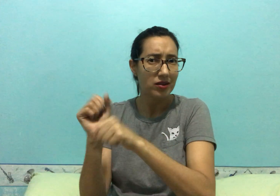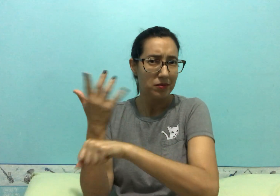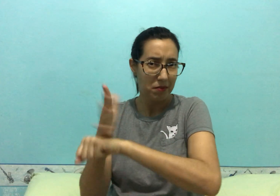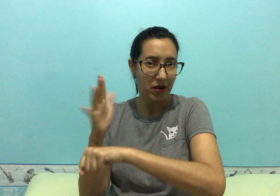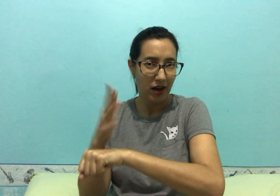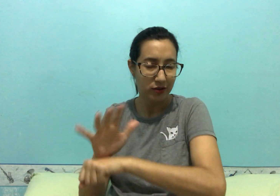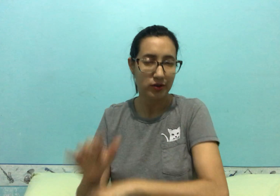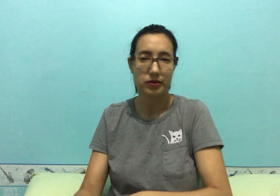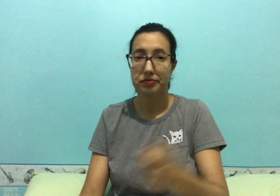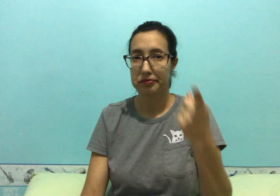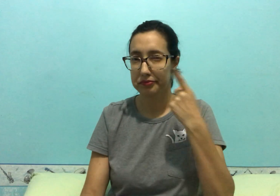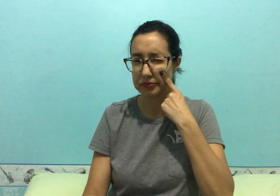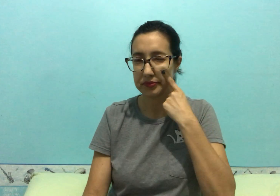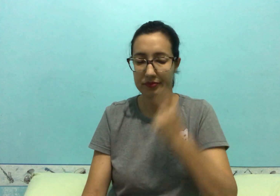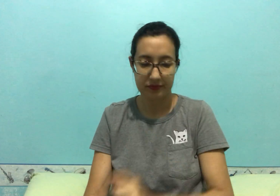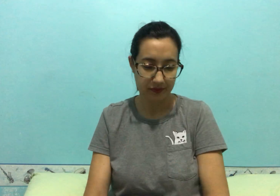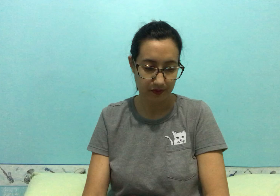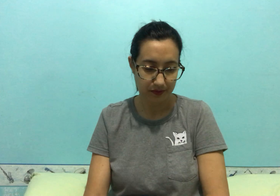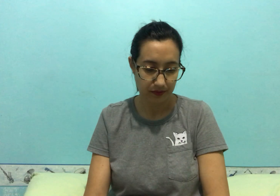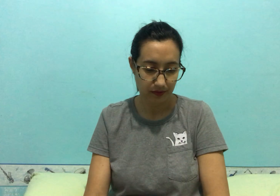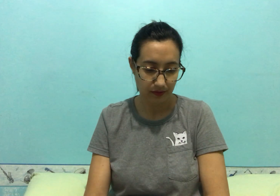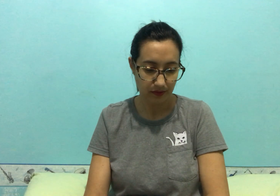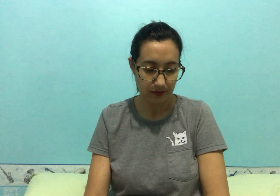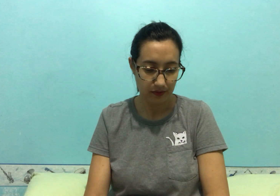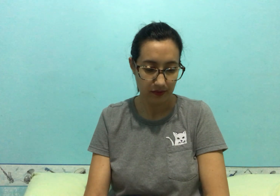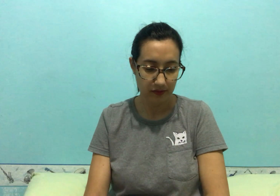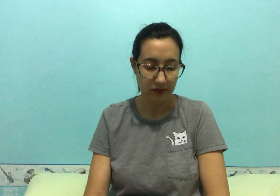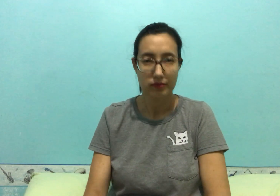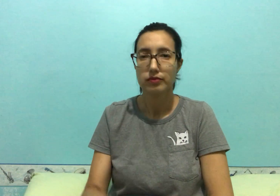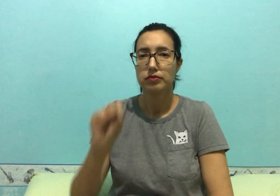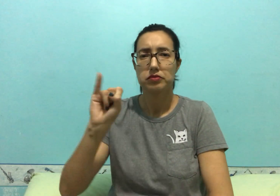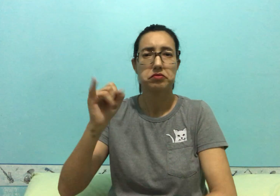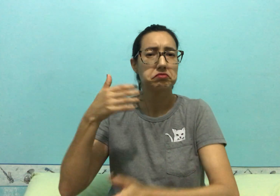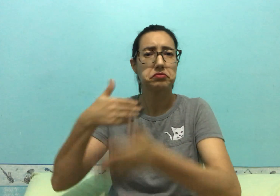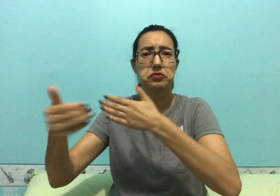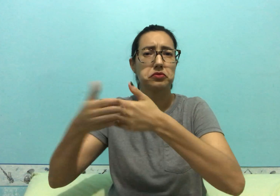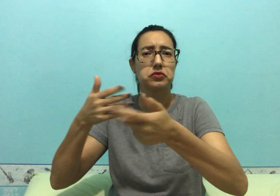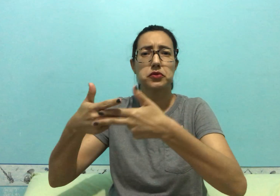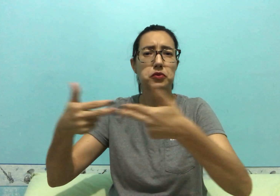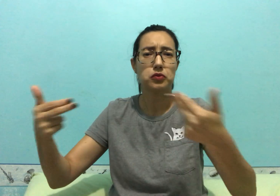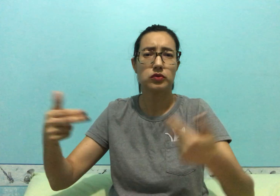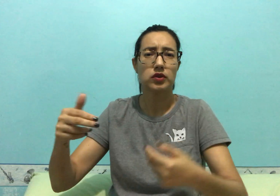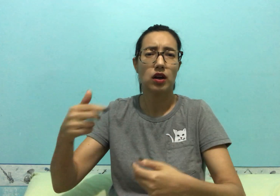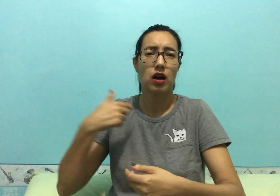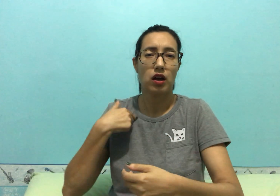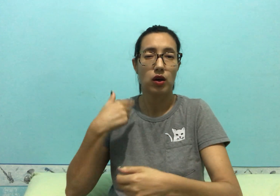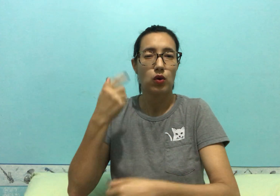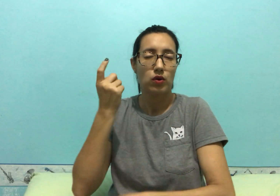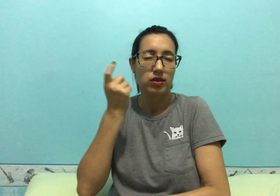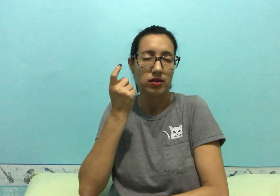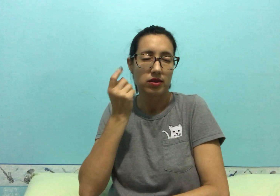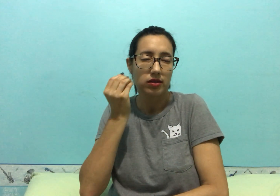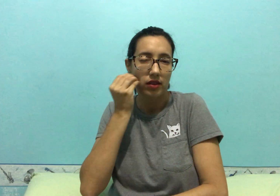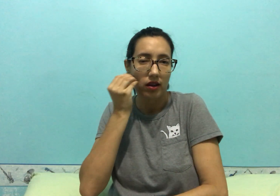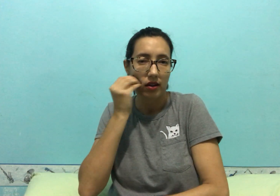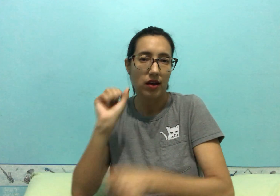um AND de qualquer coisa, x aqui, qualquer coisa, com 0? Veja, independente de qual seja o valor